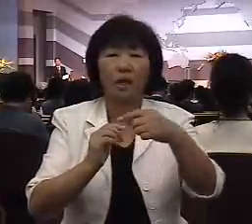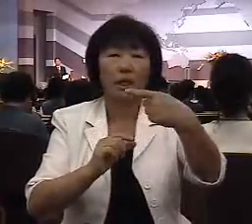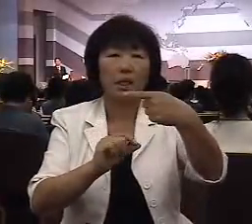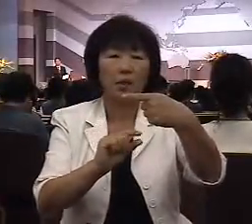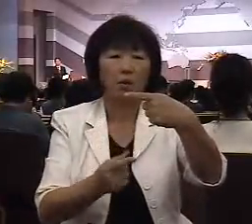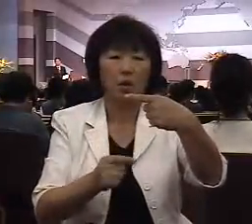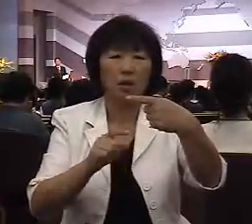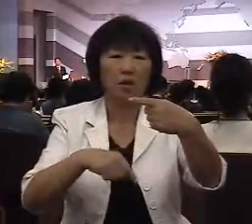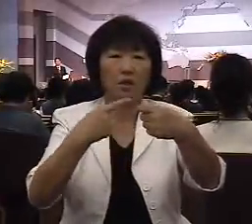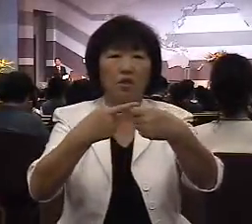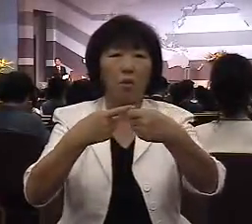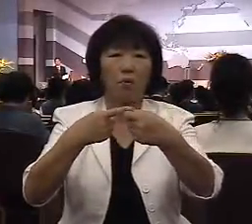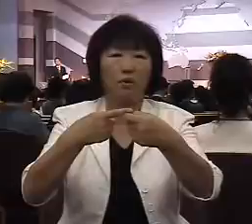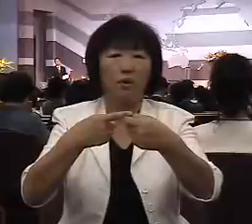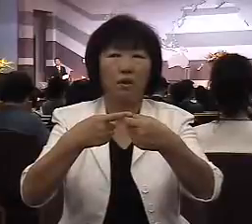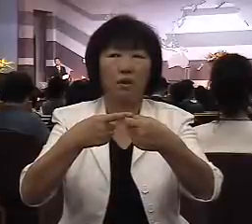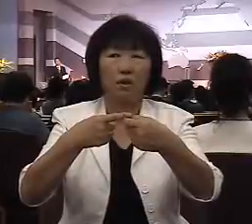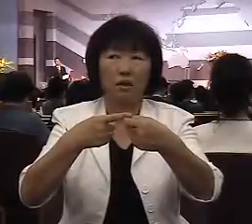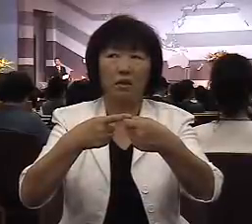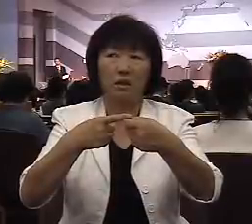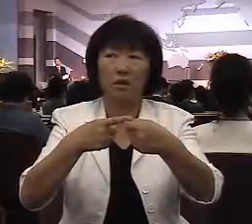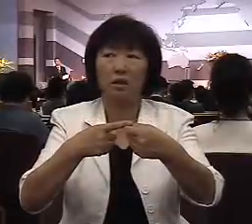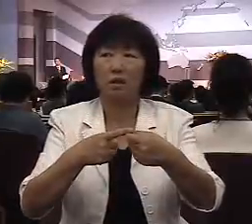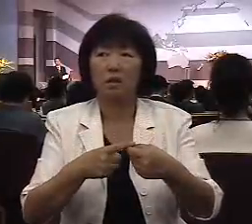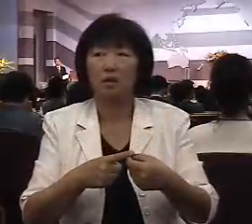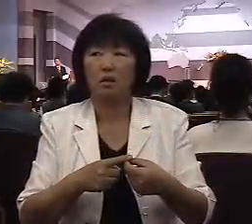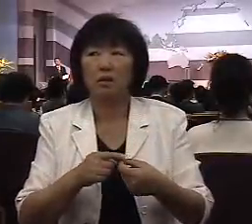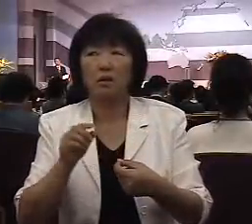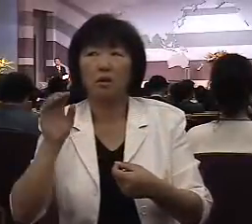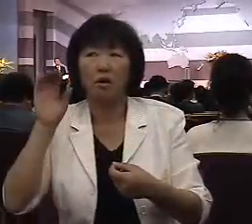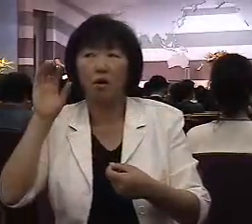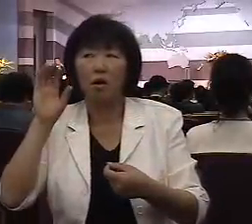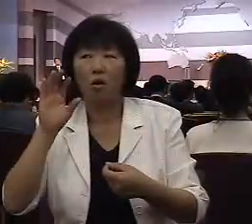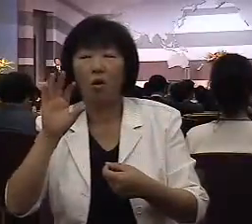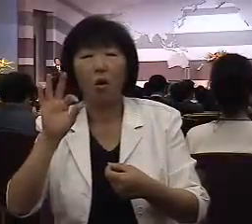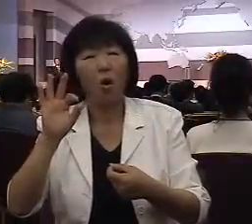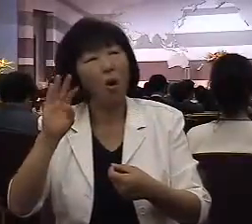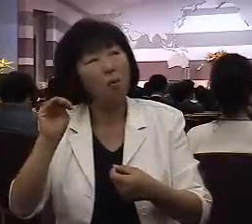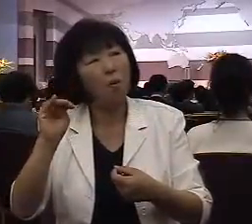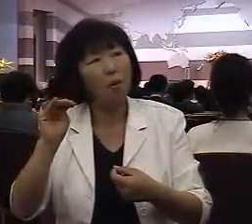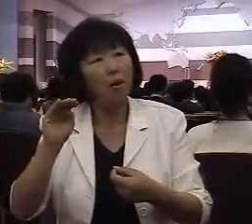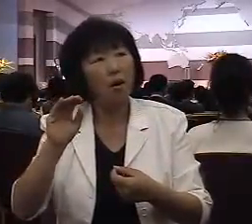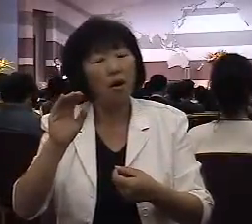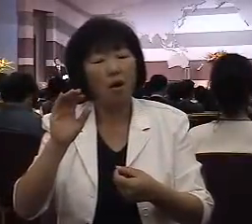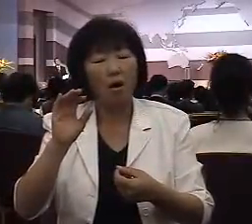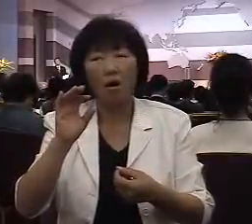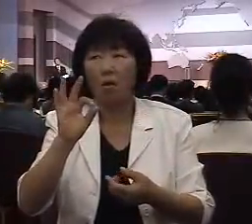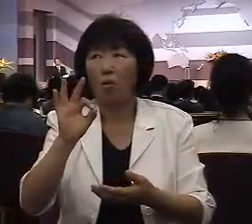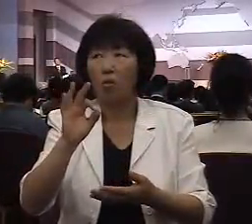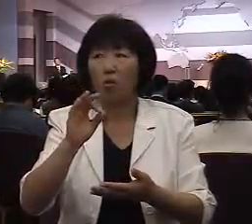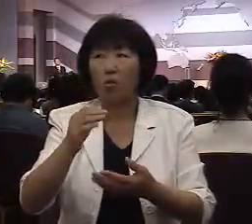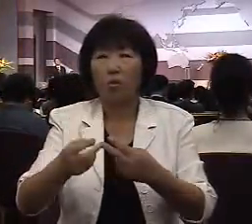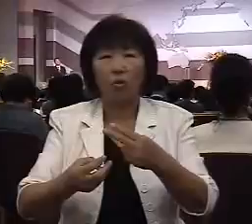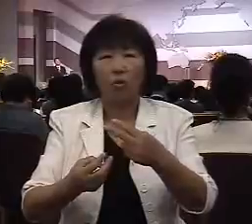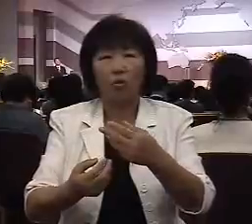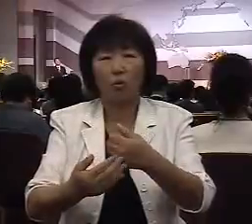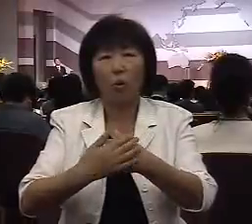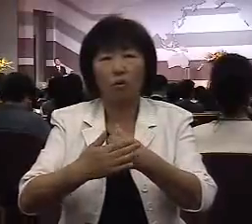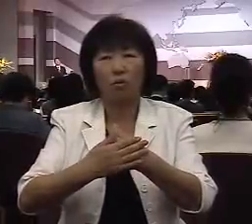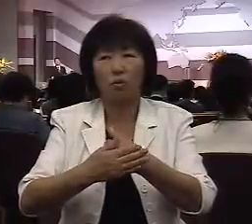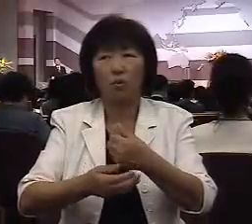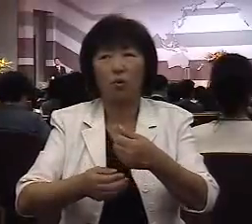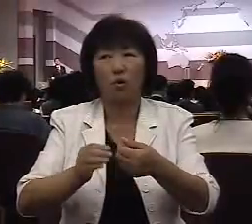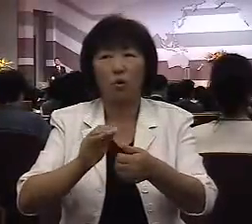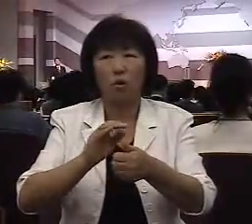우리가 첫 번째 펀드라이브를 통해서 우리가 얼마가 작정되었는가 잠시 보기를 바랍니다. 총